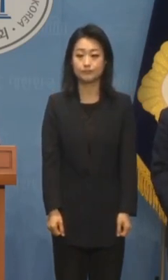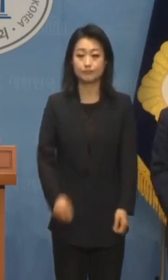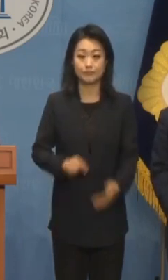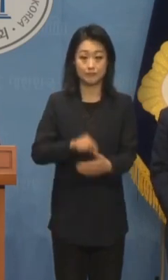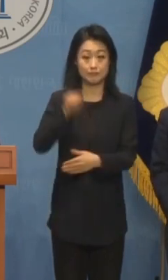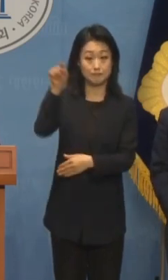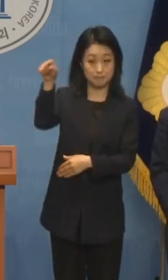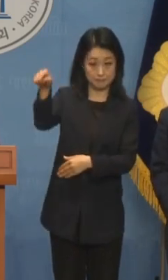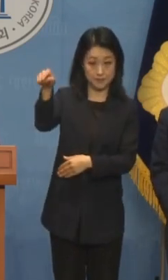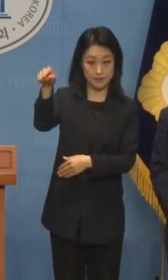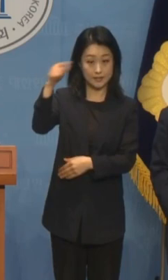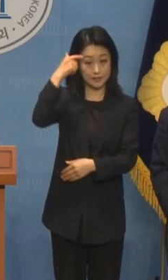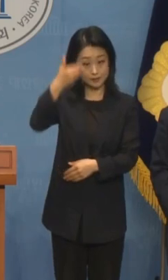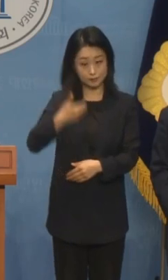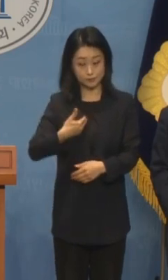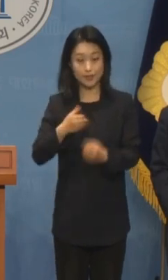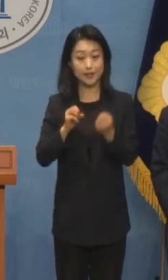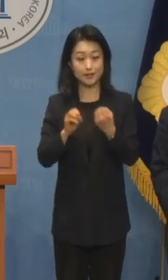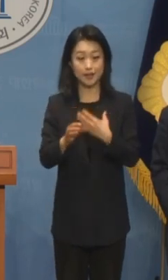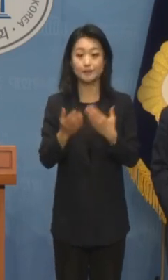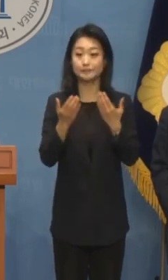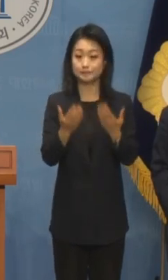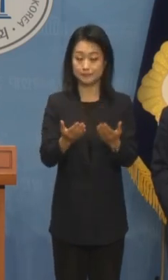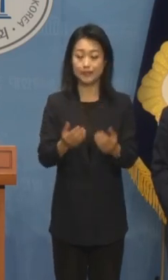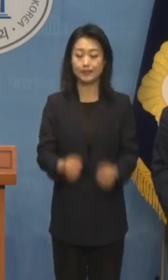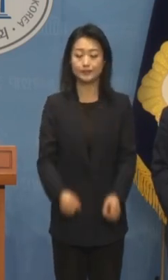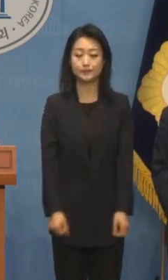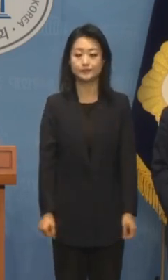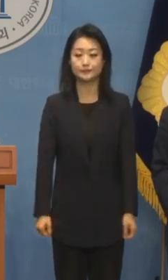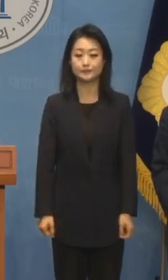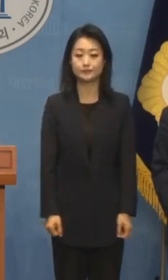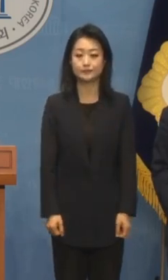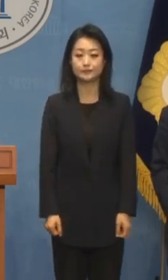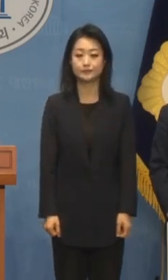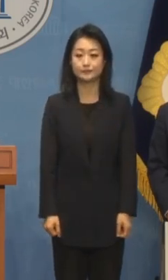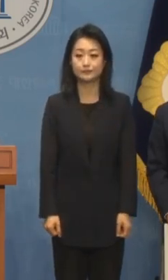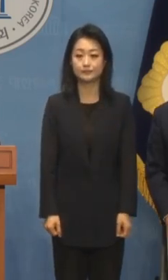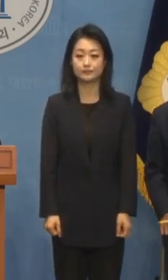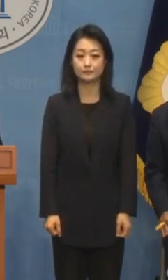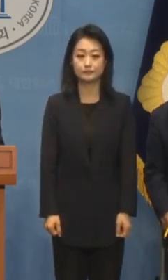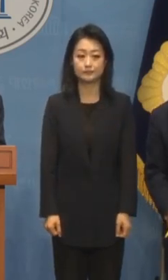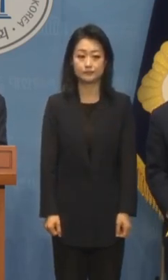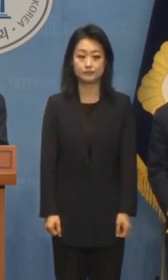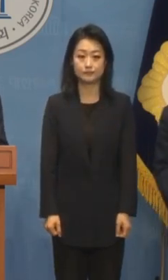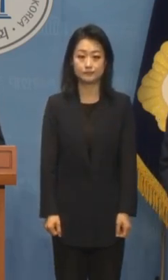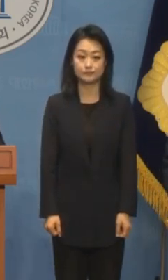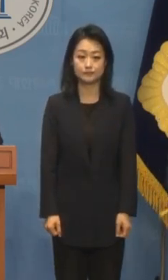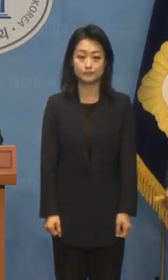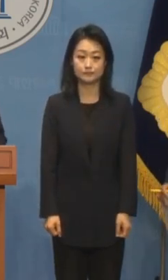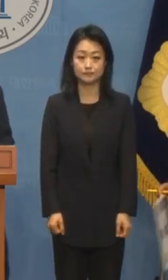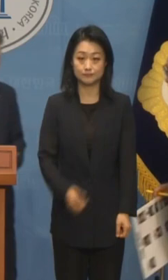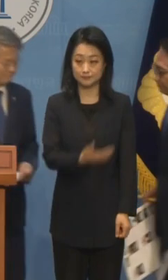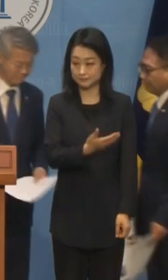밖에서 질문하시면 거기에 답변하도록 하겠습니다. 박선우 의원님 먼저.